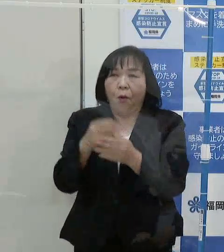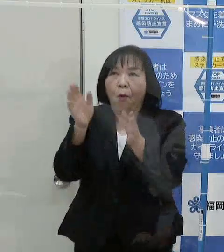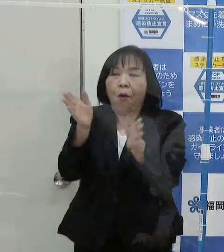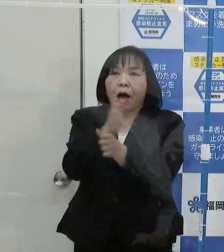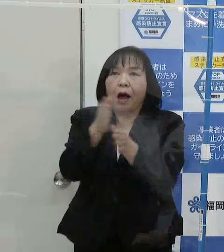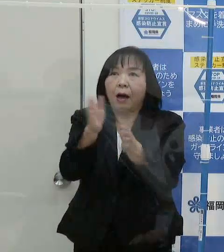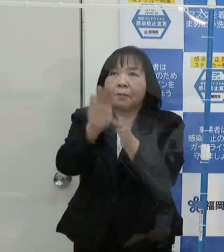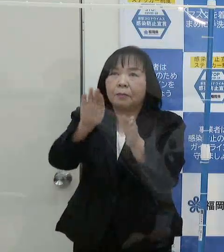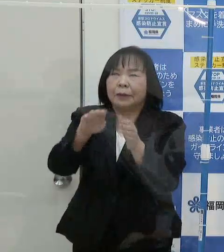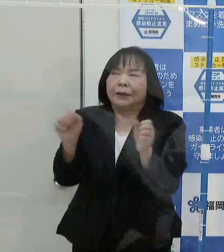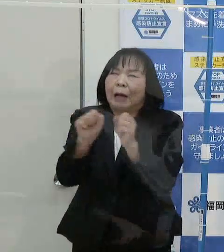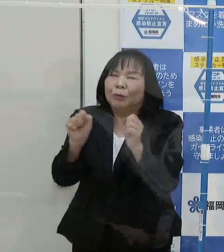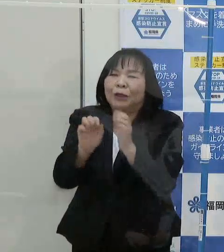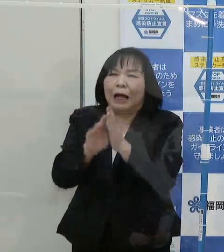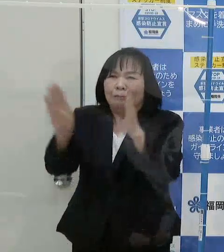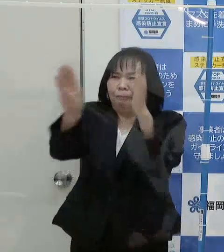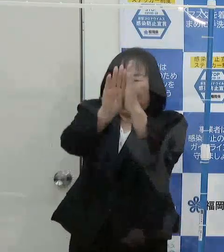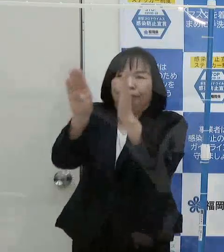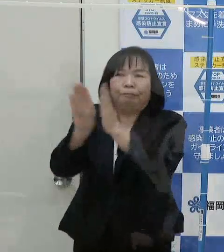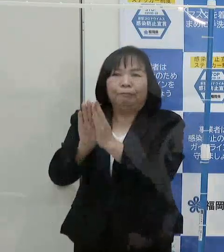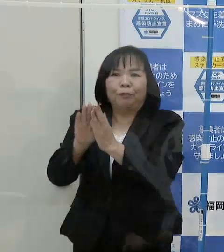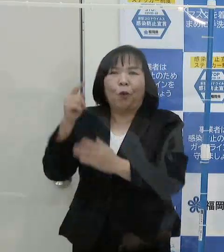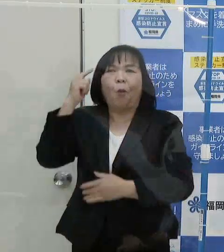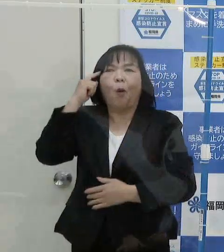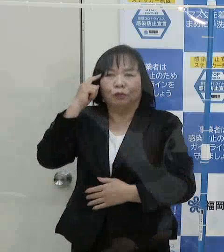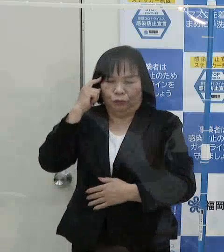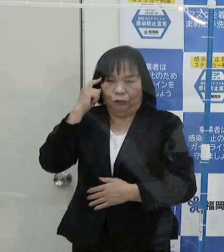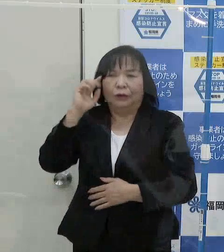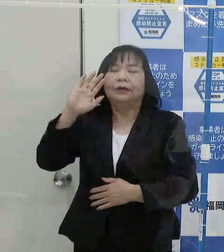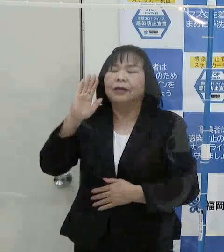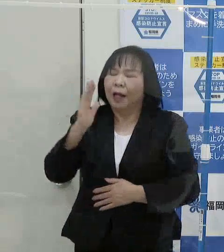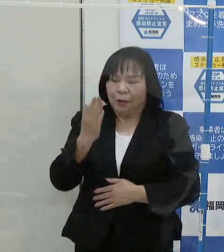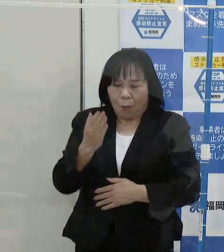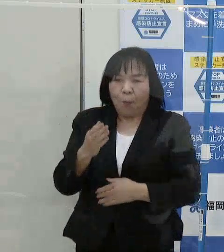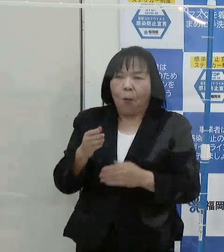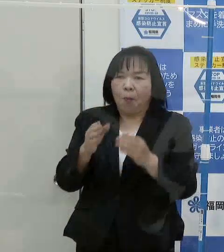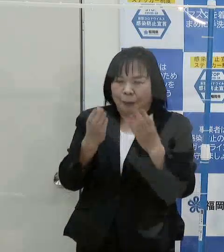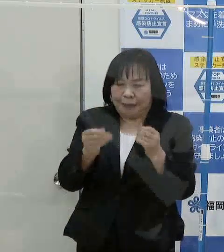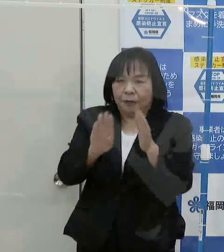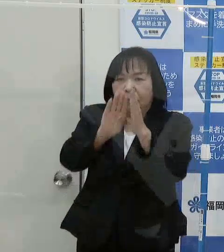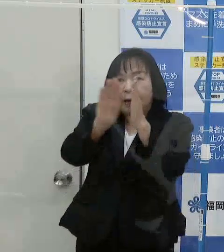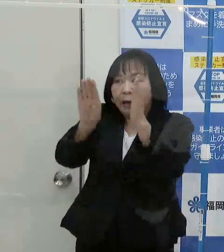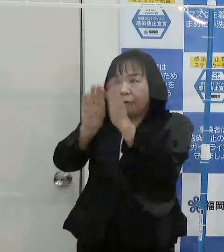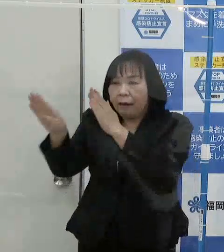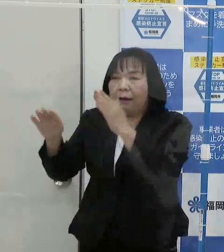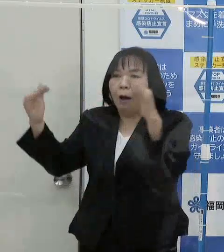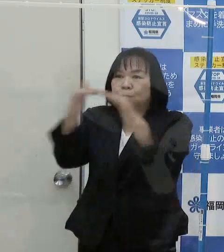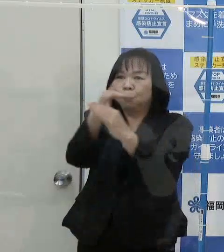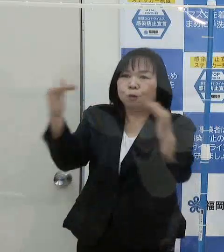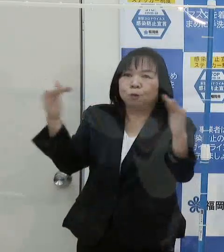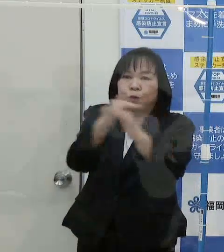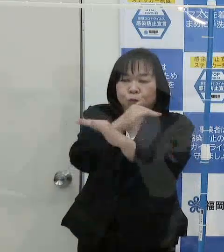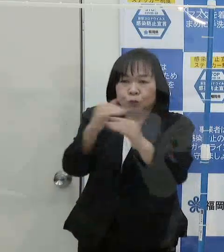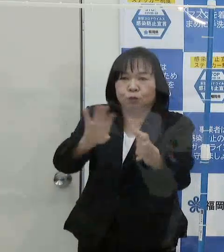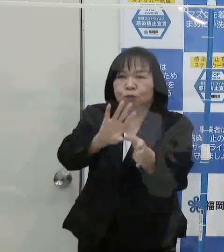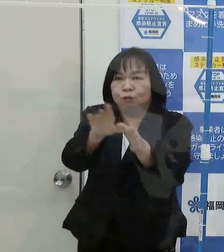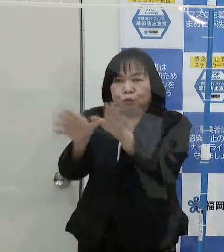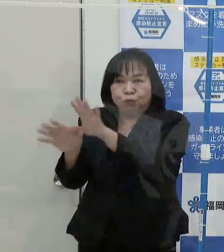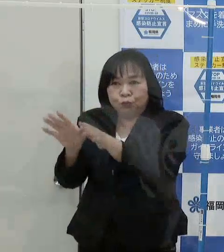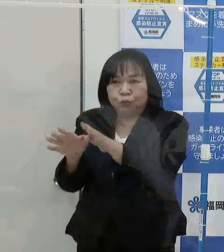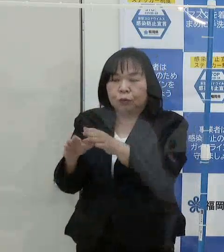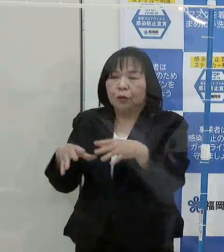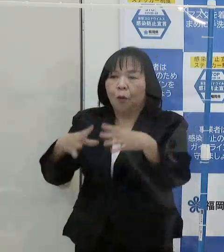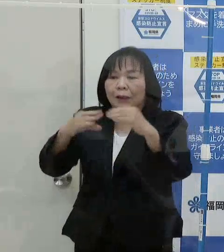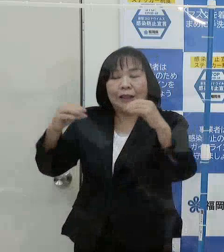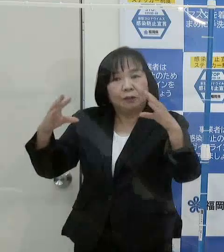気、寒いからなかなか換気をしなくなるわけですけれども、適切な換気と適度な保